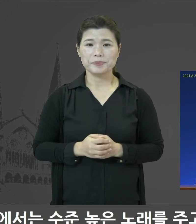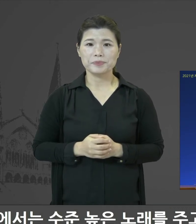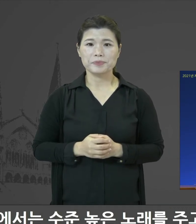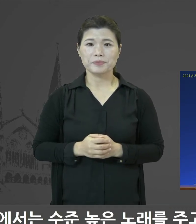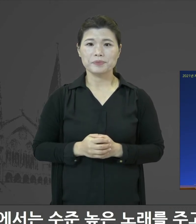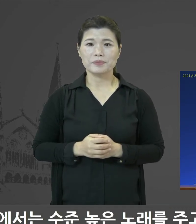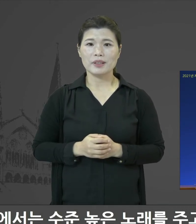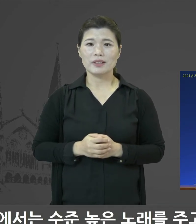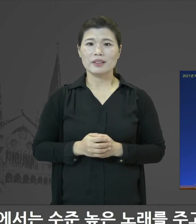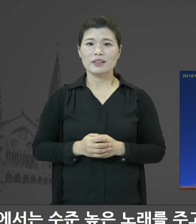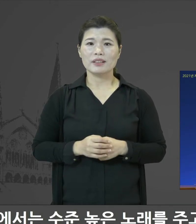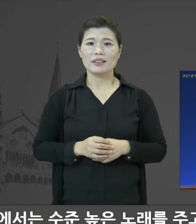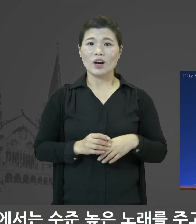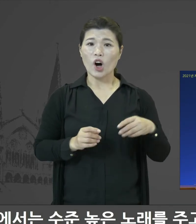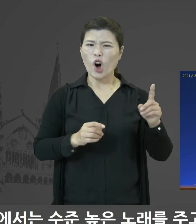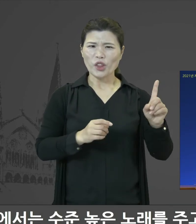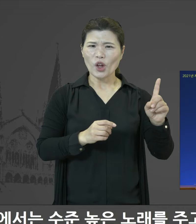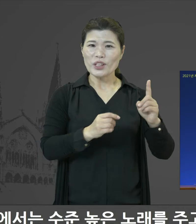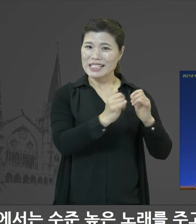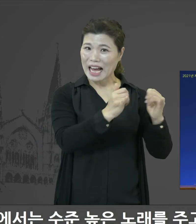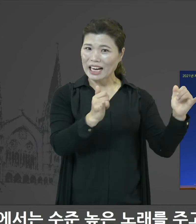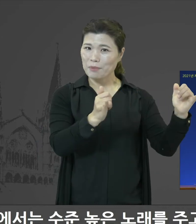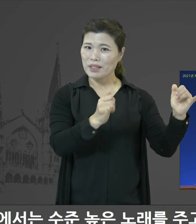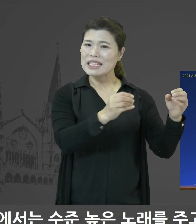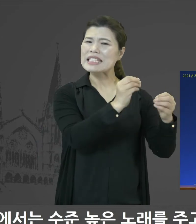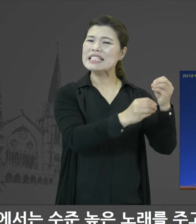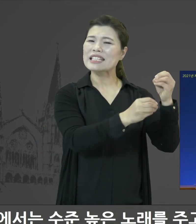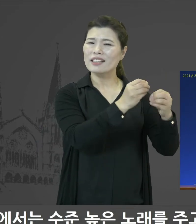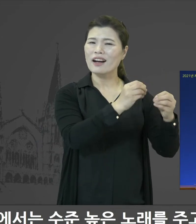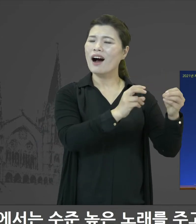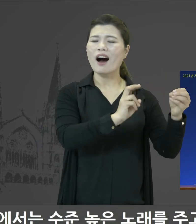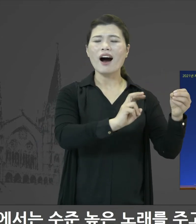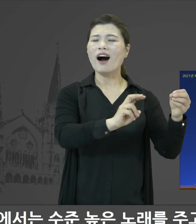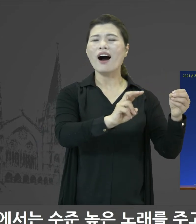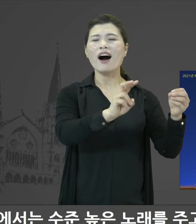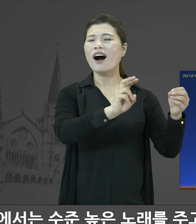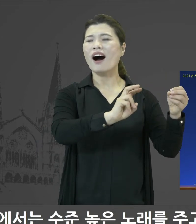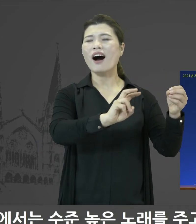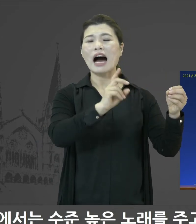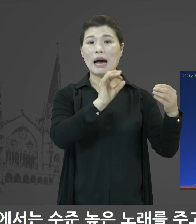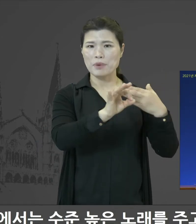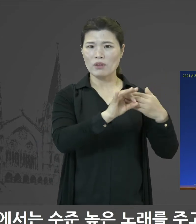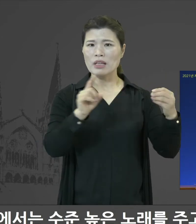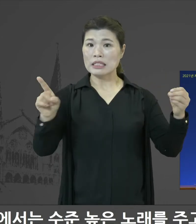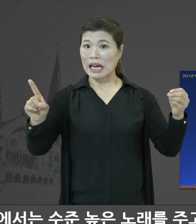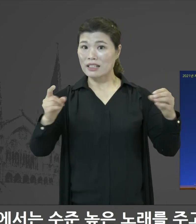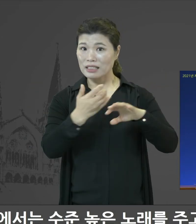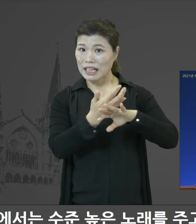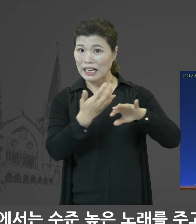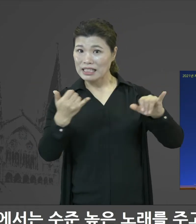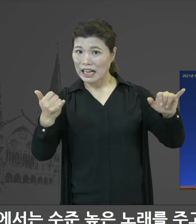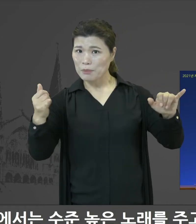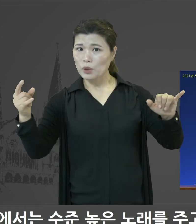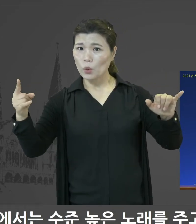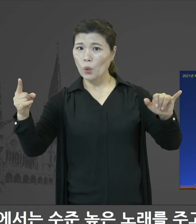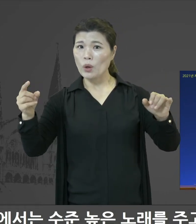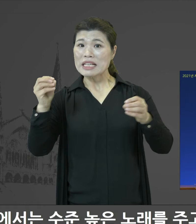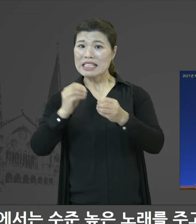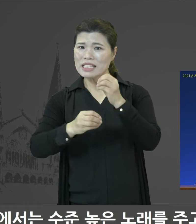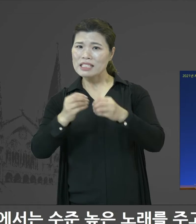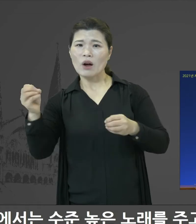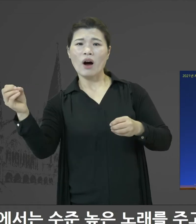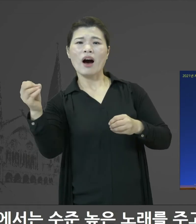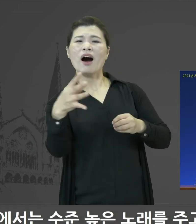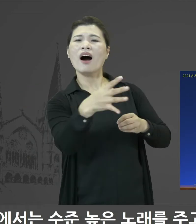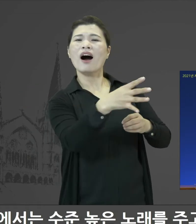한 사람이 멋있는 시를 읊으면 다 듣고 있다가 다른 사람이 그거와 관련된 시를 읊고, 이건